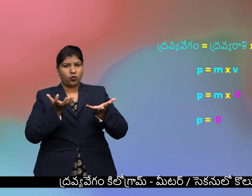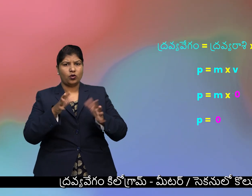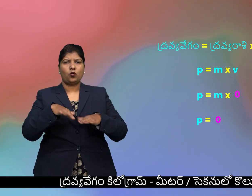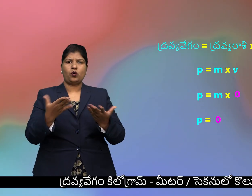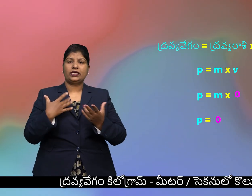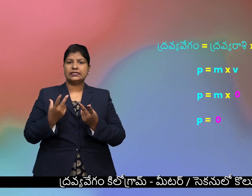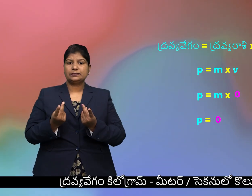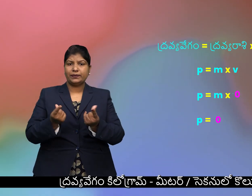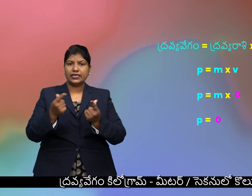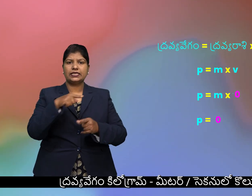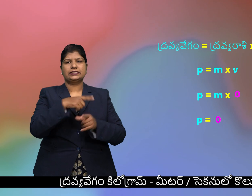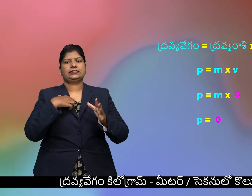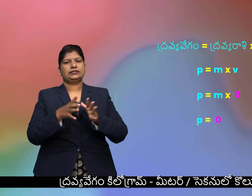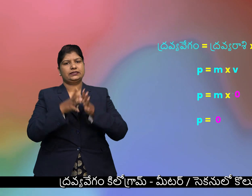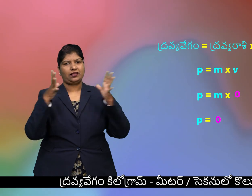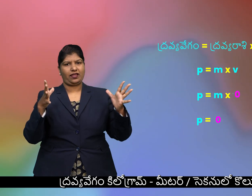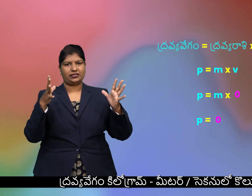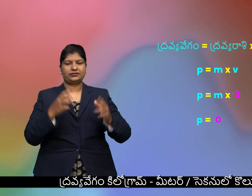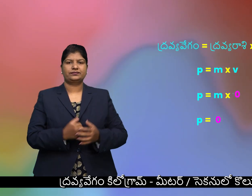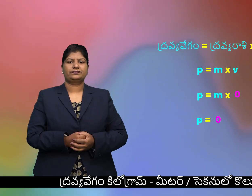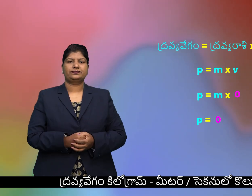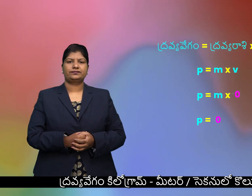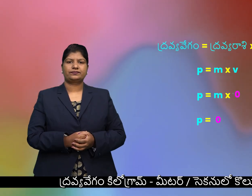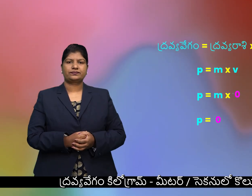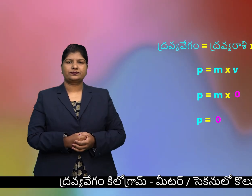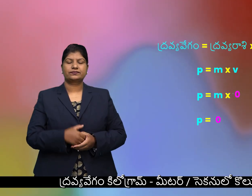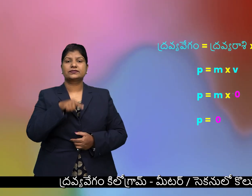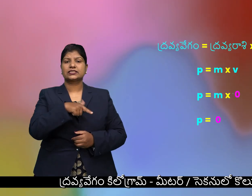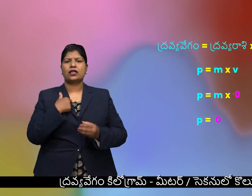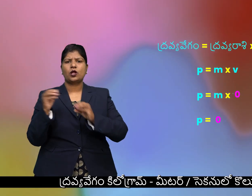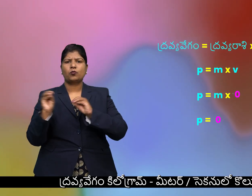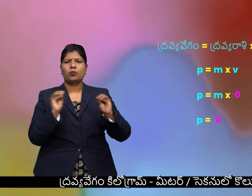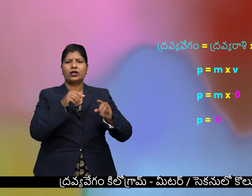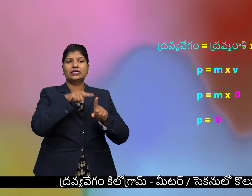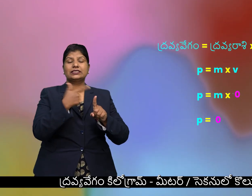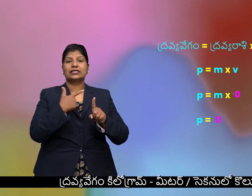ద్రవ్యవేగం కిలోగ్రామ్ మీటర్ బై సెకనులో కొలుస్తారు.